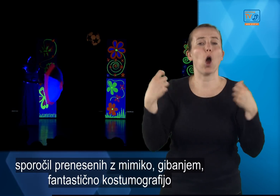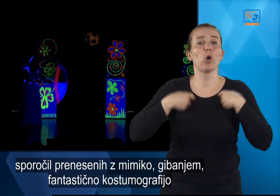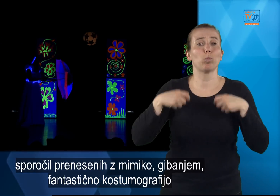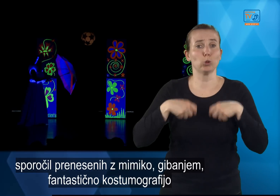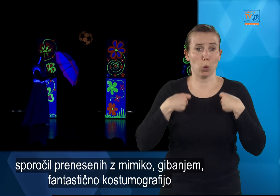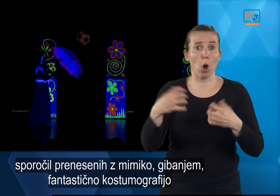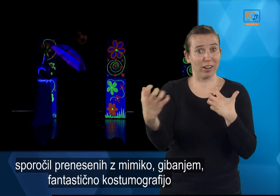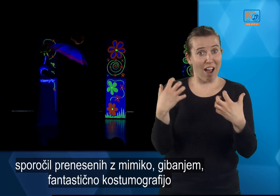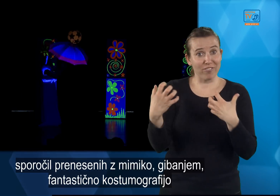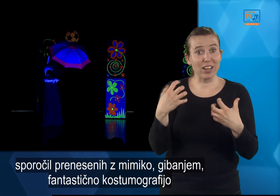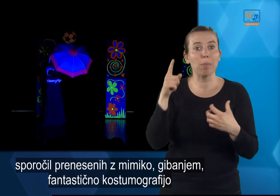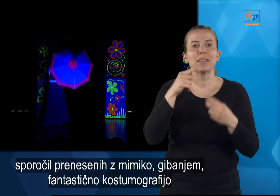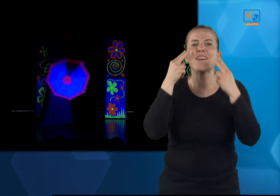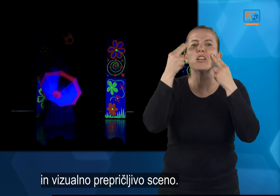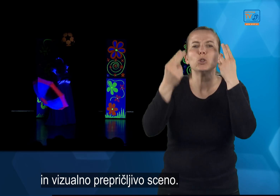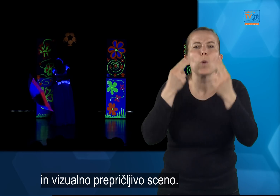sceno.